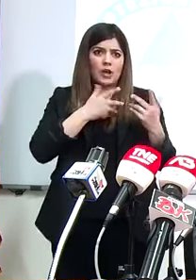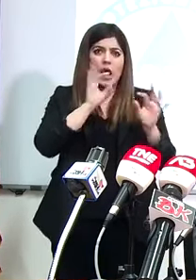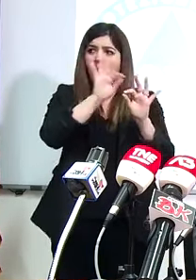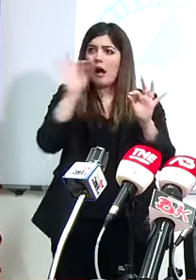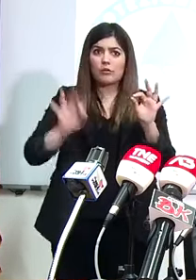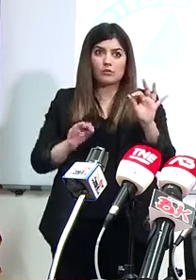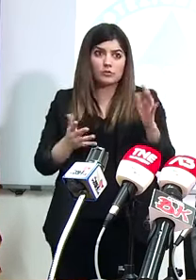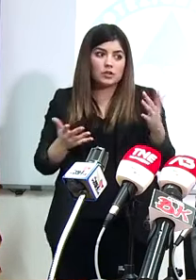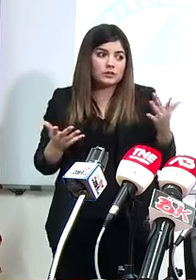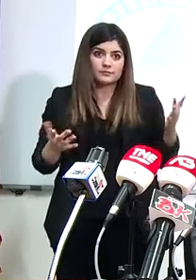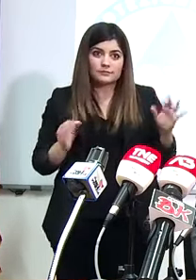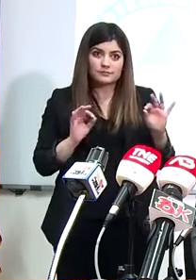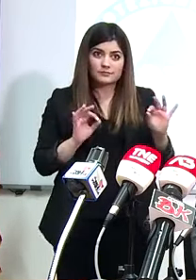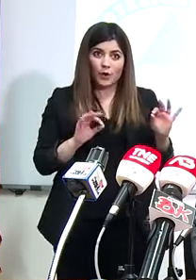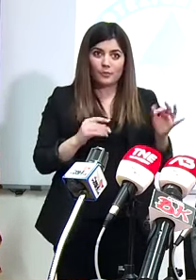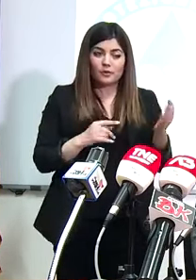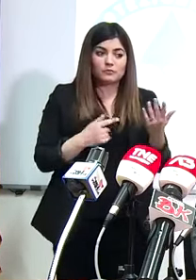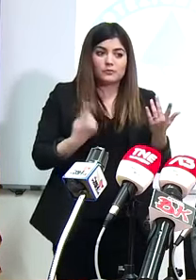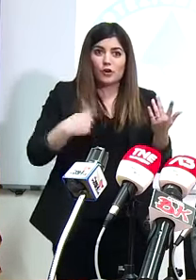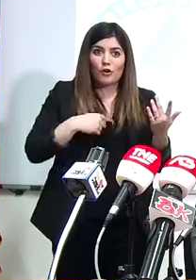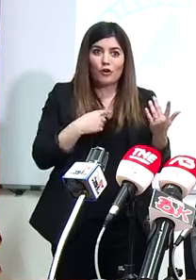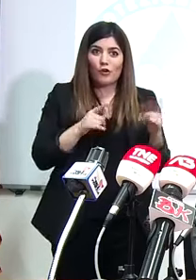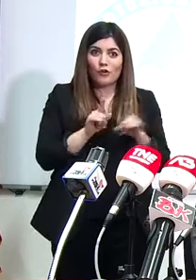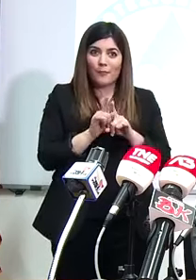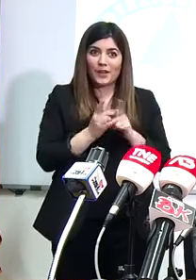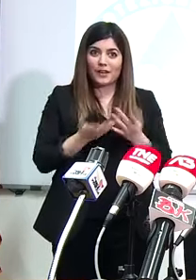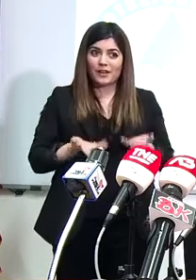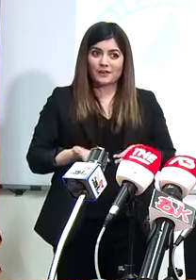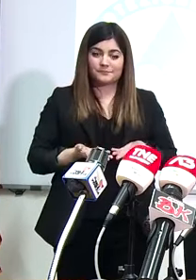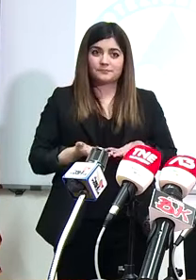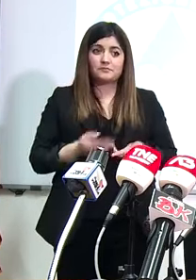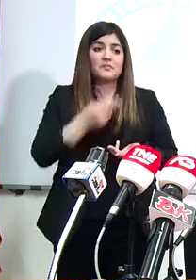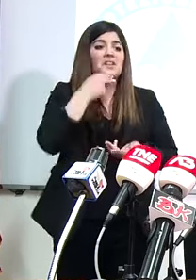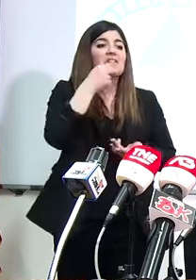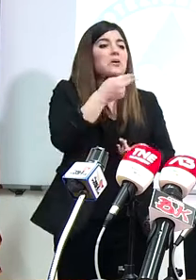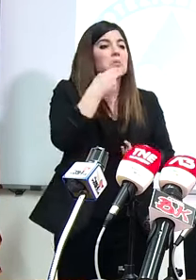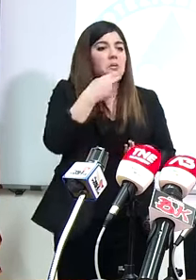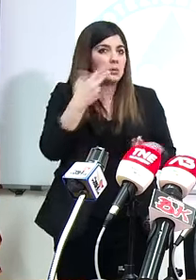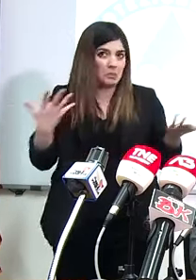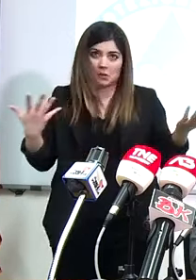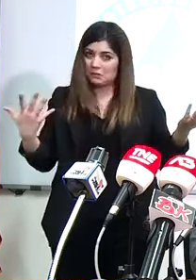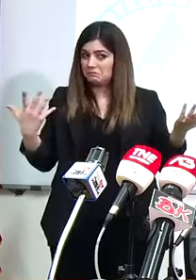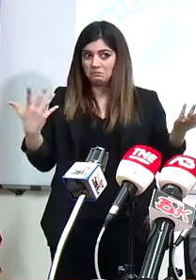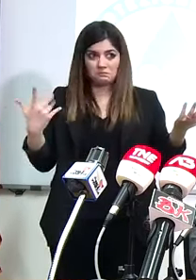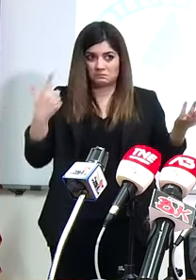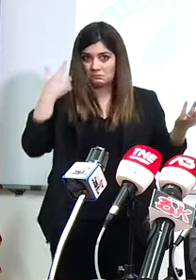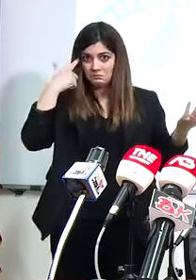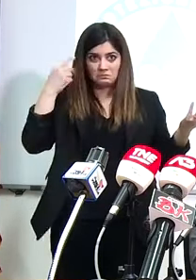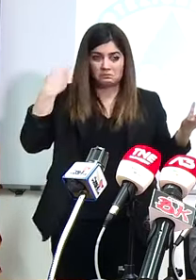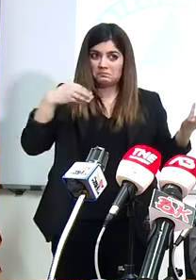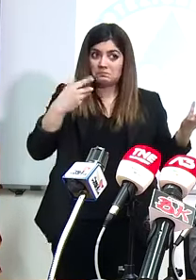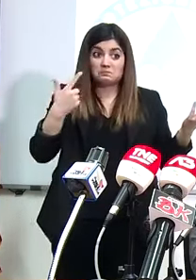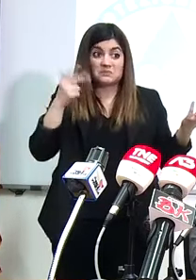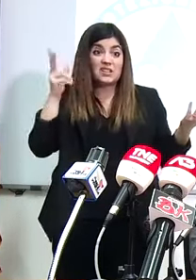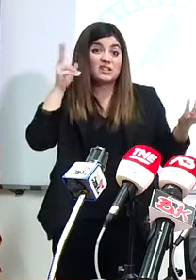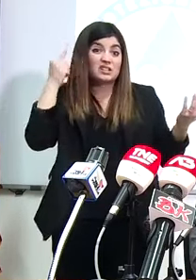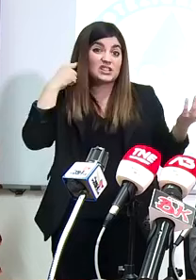però io non so dire nulla non mi dicono nulla i nomi non riconoscono anche per altri motivi c'è un manga sentiti austin amico è